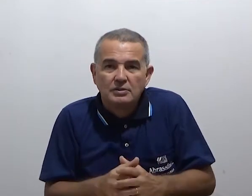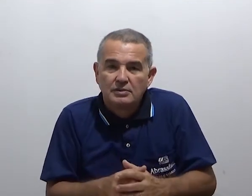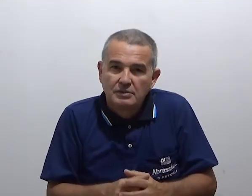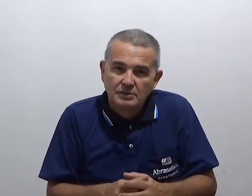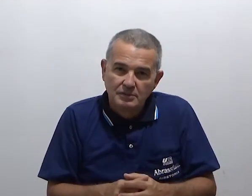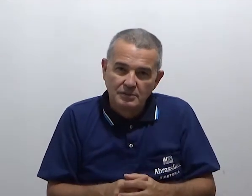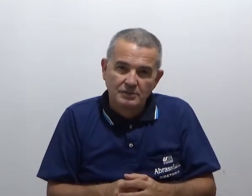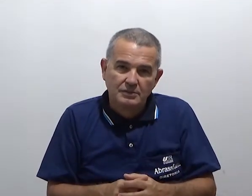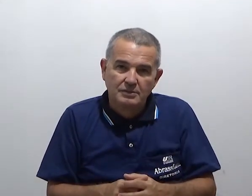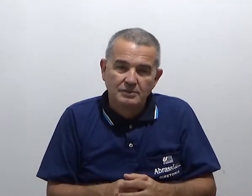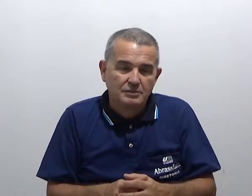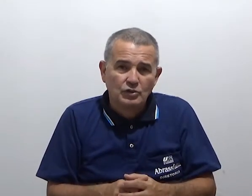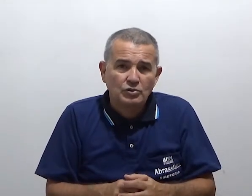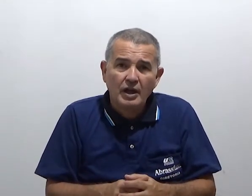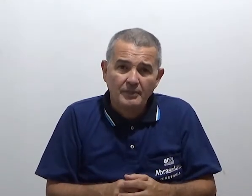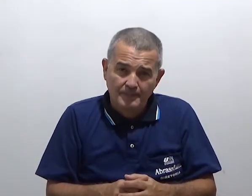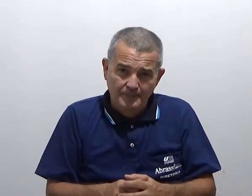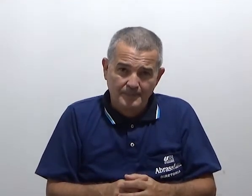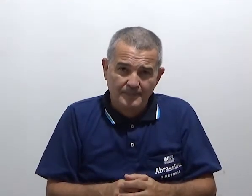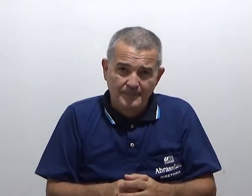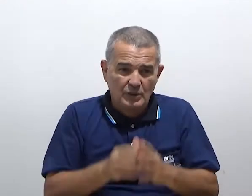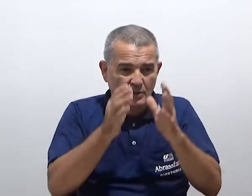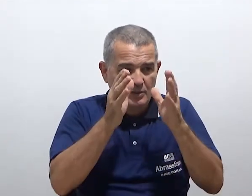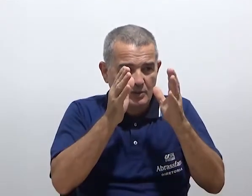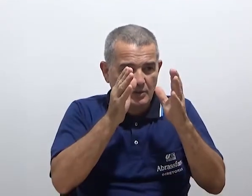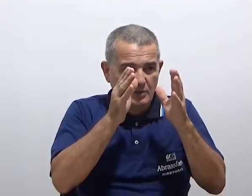cor... Não tem.